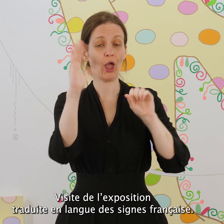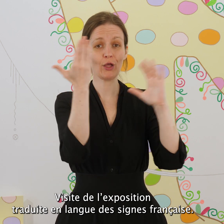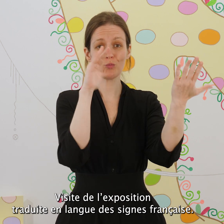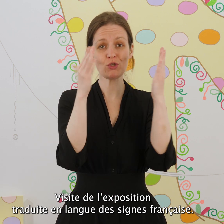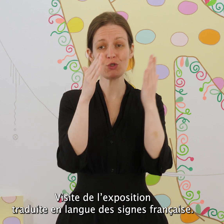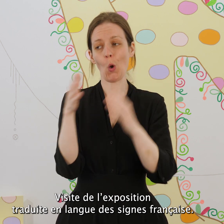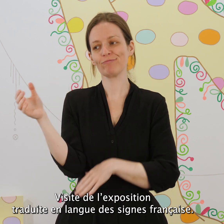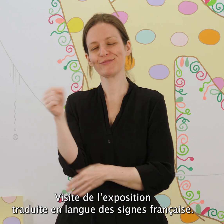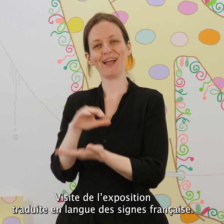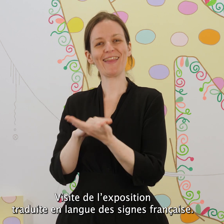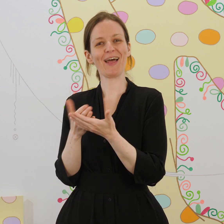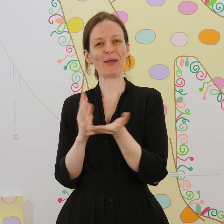langue des signes française.